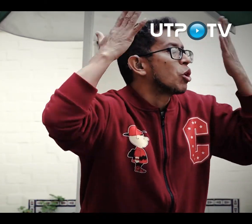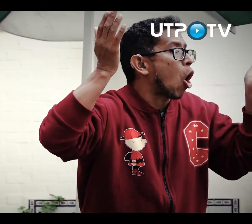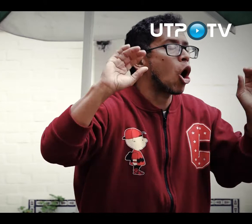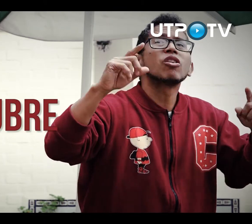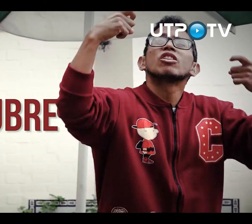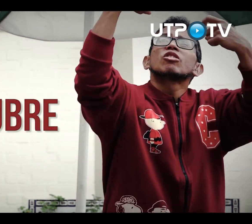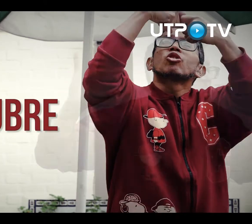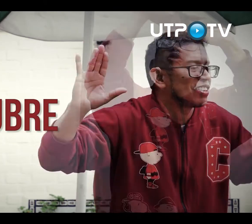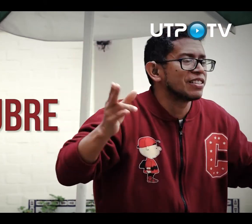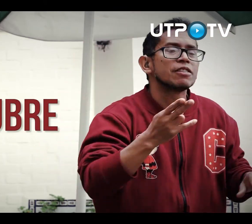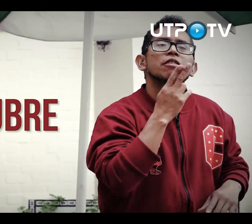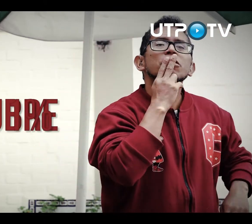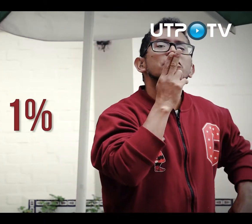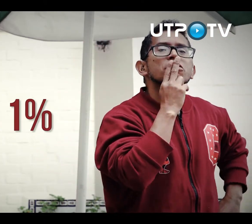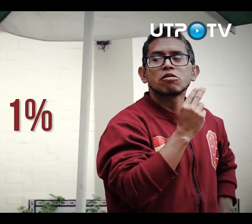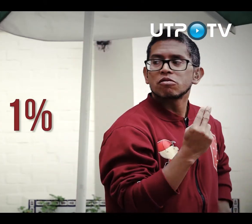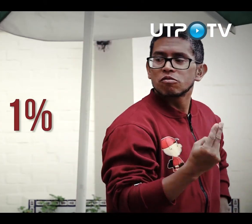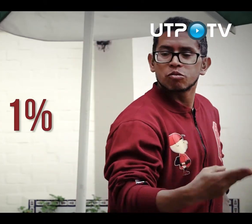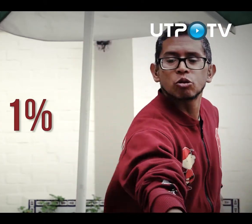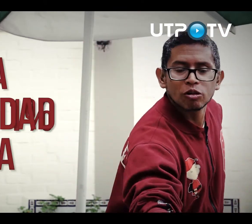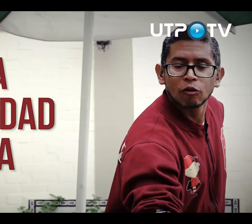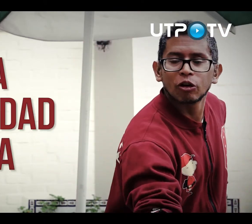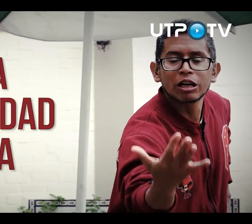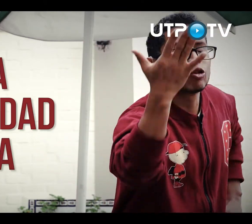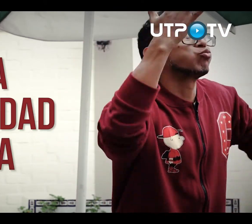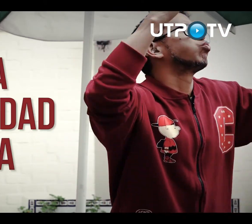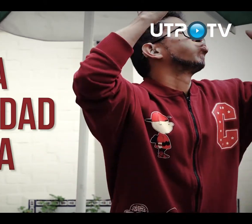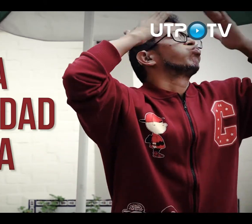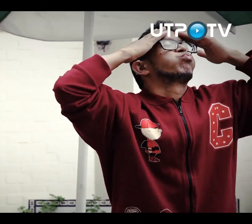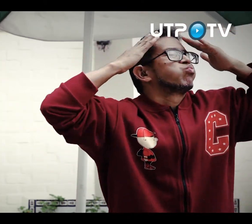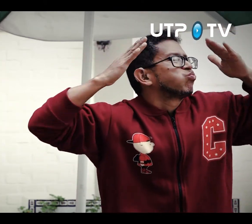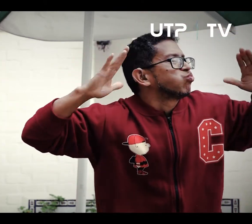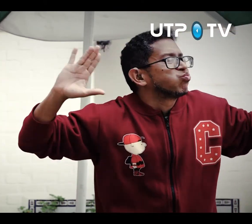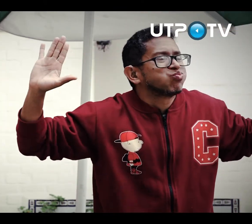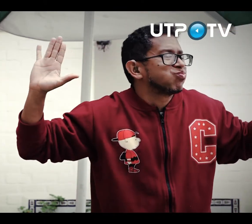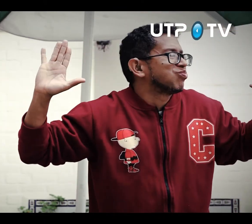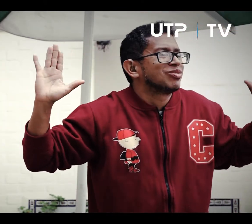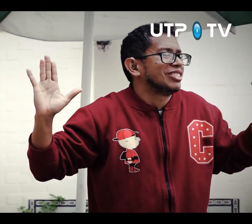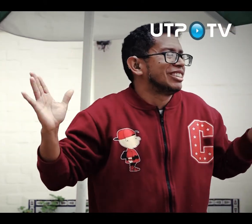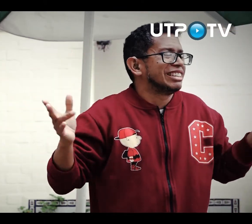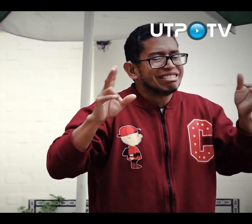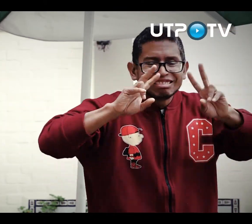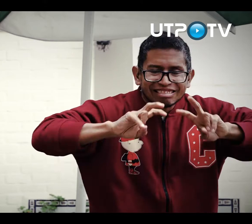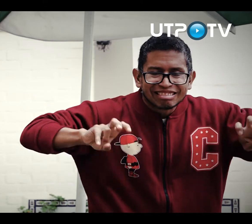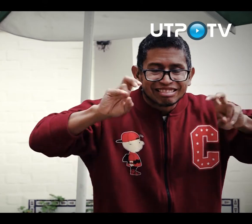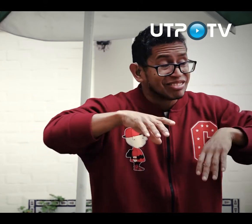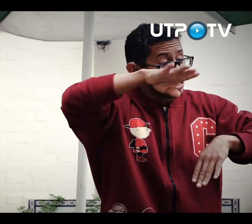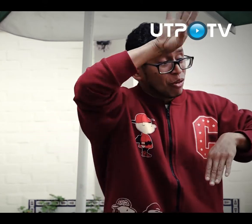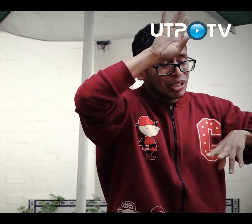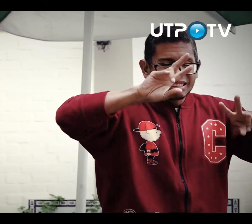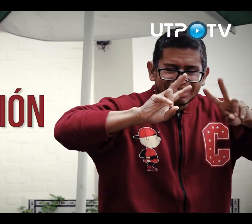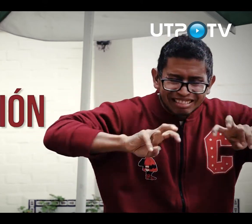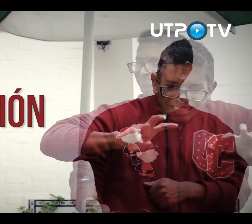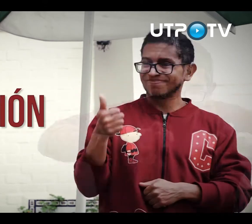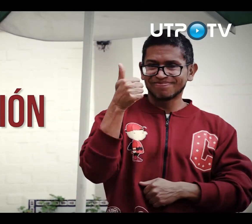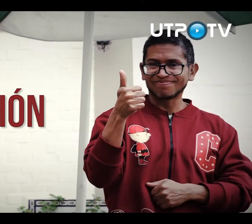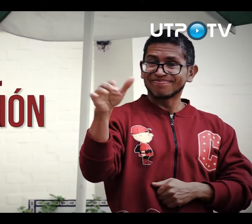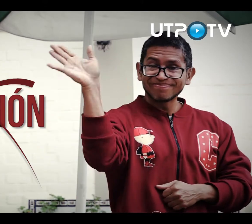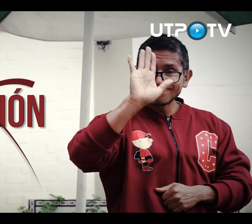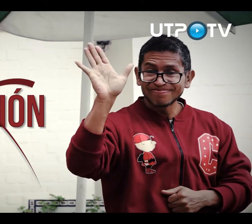podrían cubrir ni al 1% de la comunidad sorda, además de carecer del reconocimiento oficial